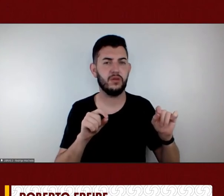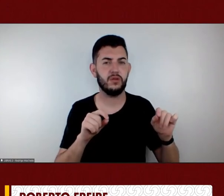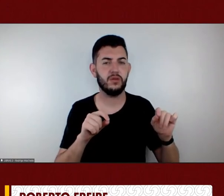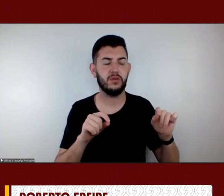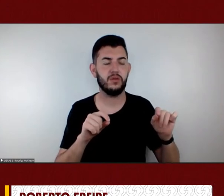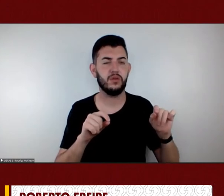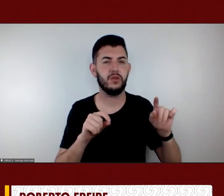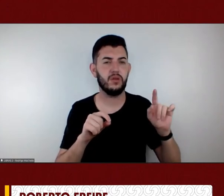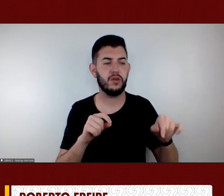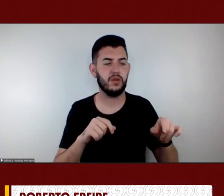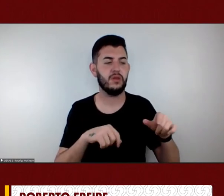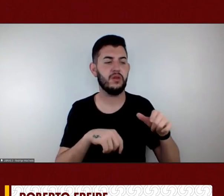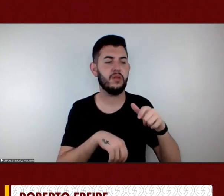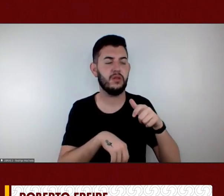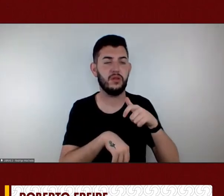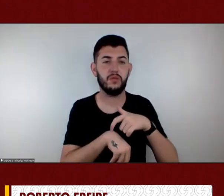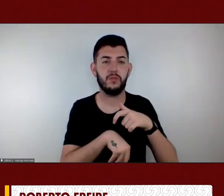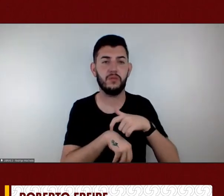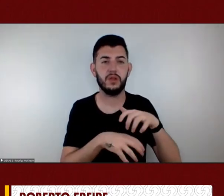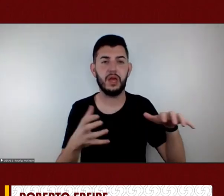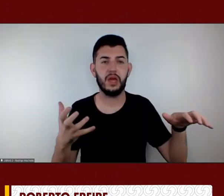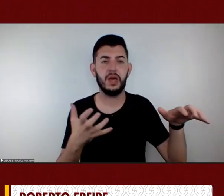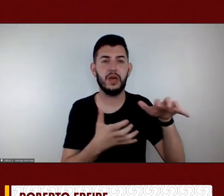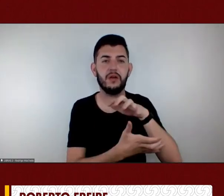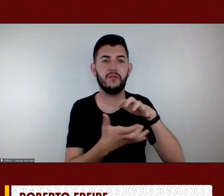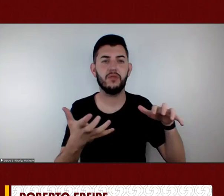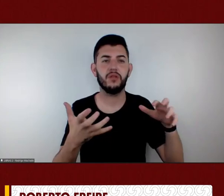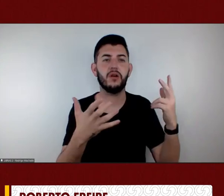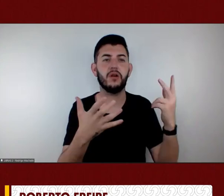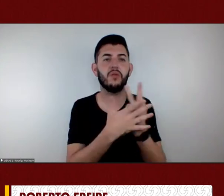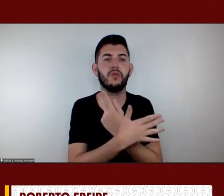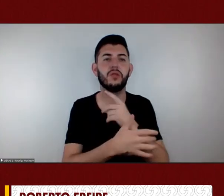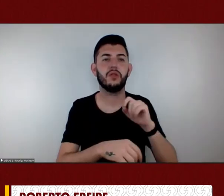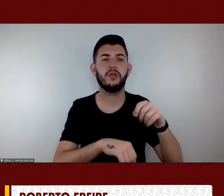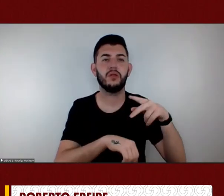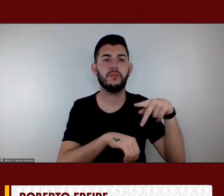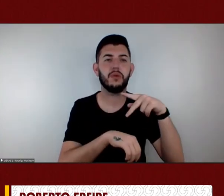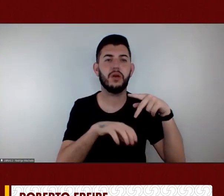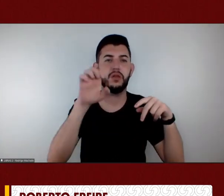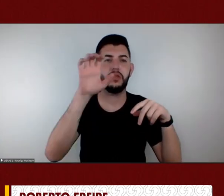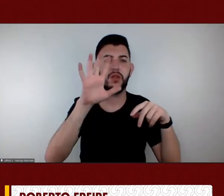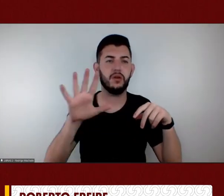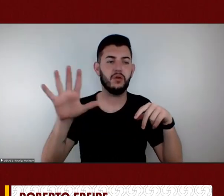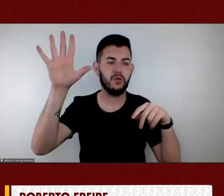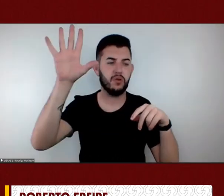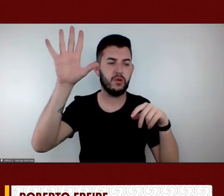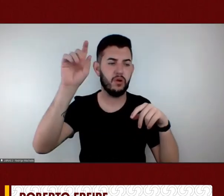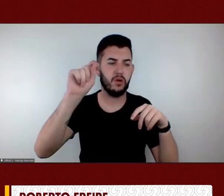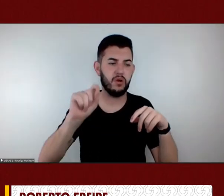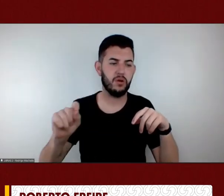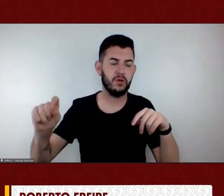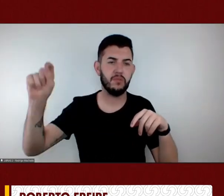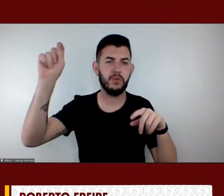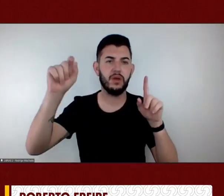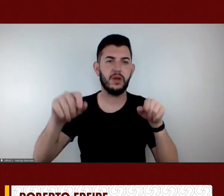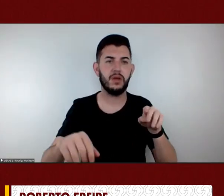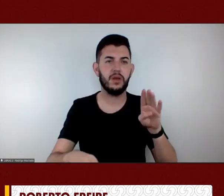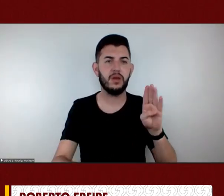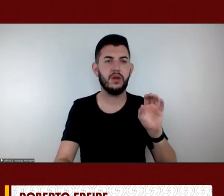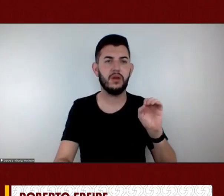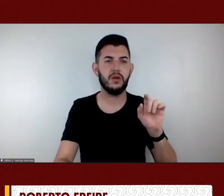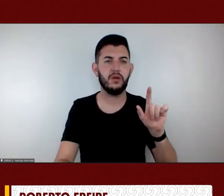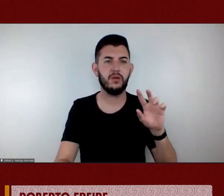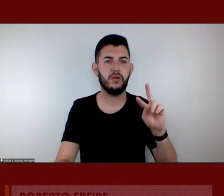da Revolução Bolchevique, que é uma das consequências da Primeira Guerra Mundial. Não podemos